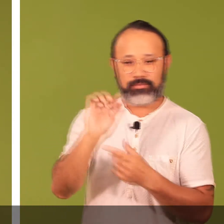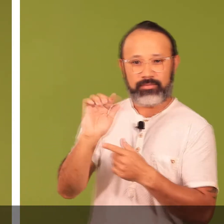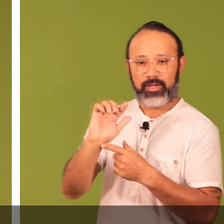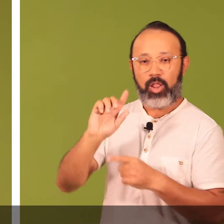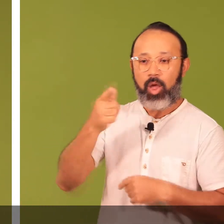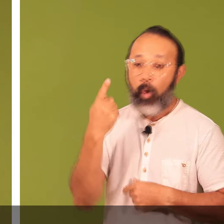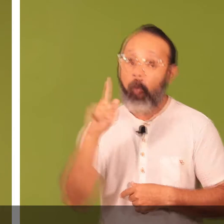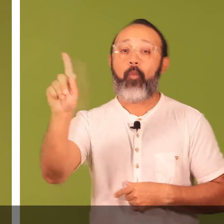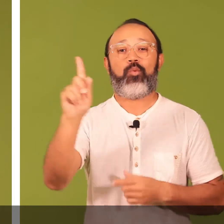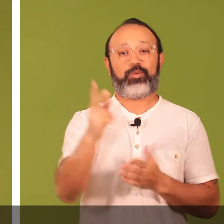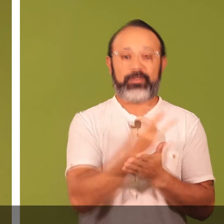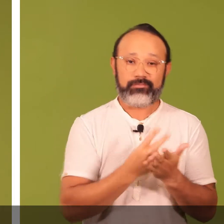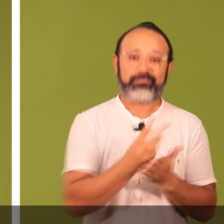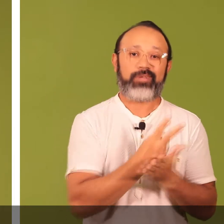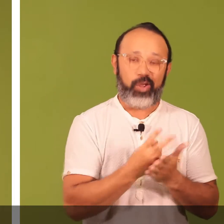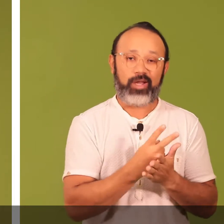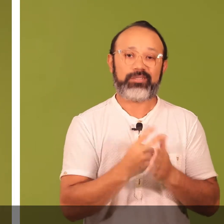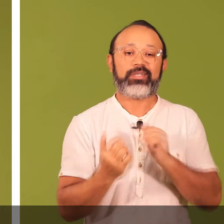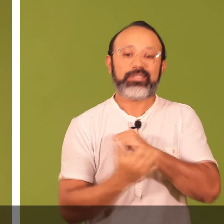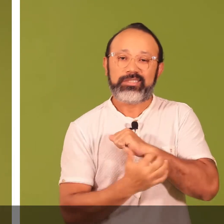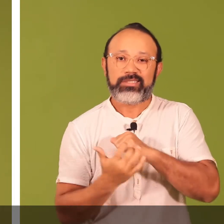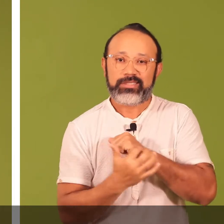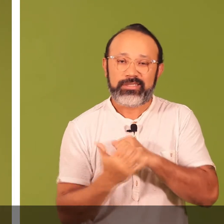da informação já apresentada